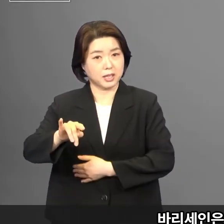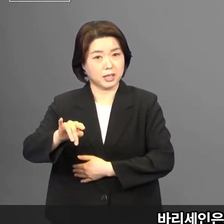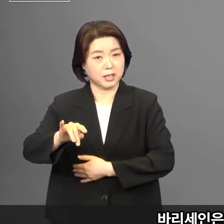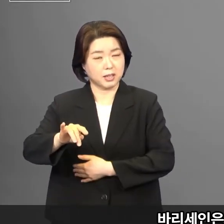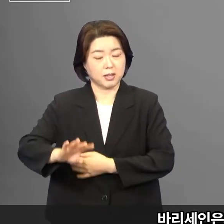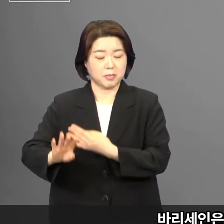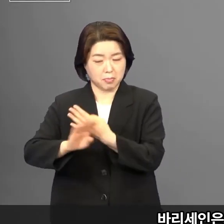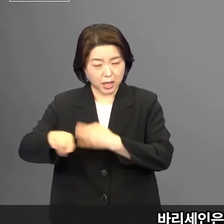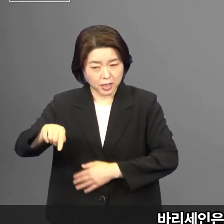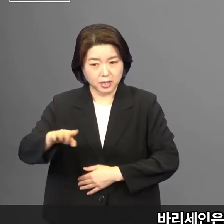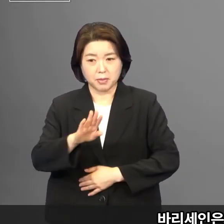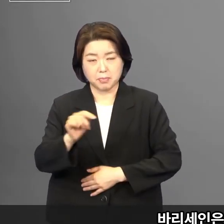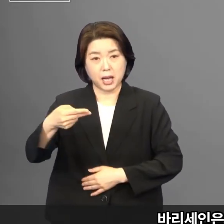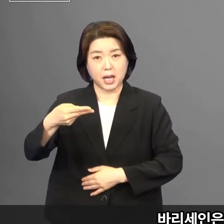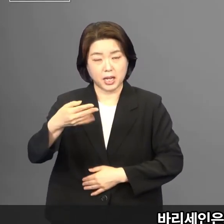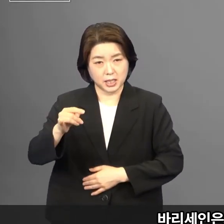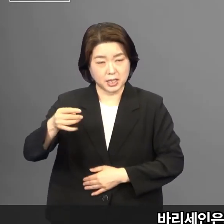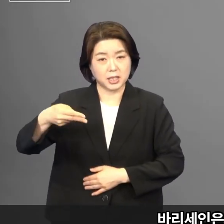몰라요.